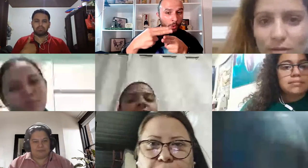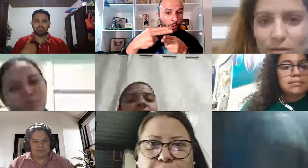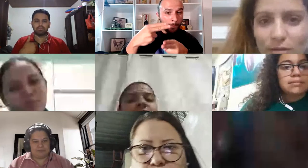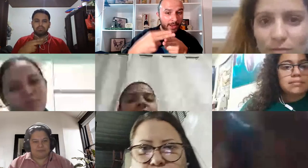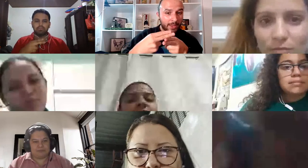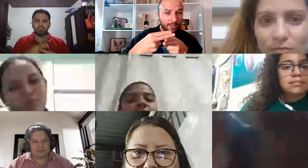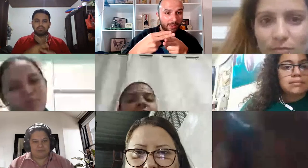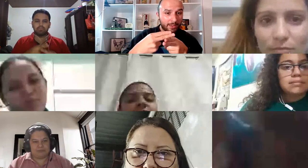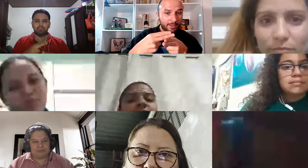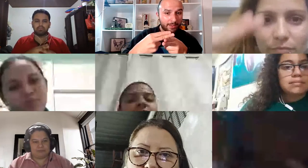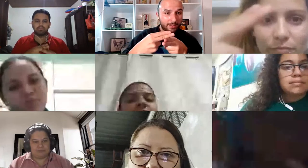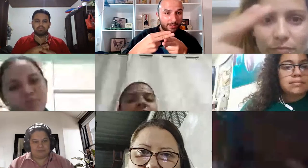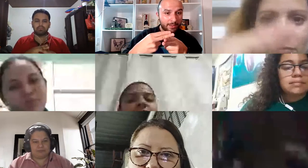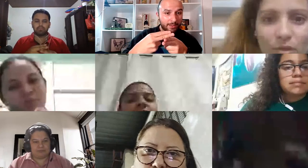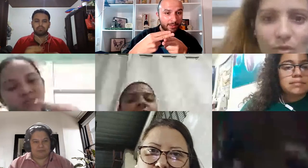Nombre.